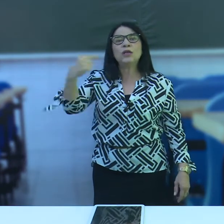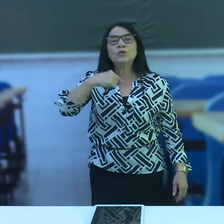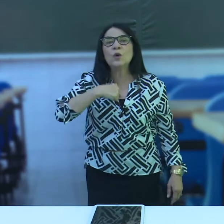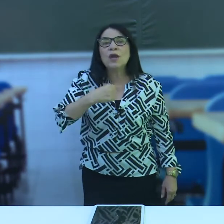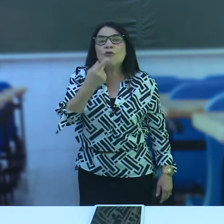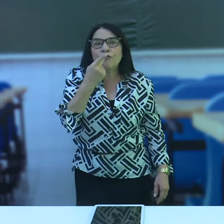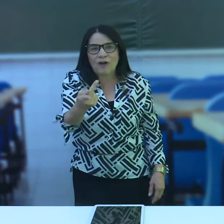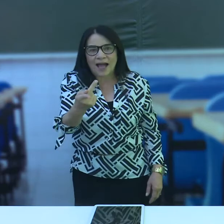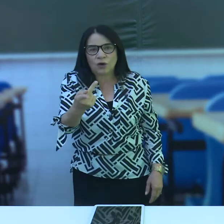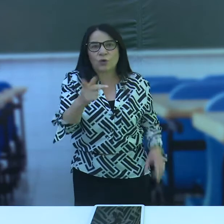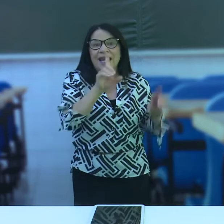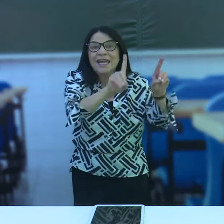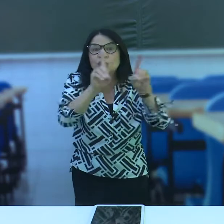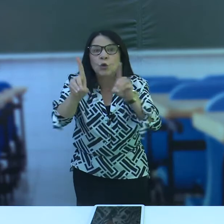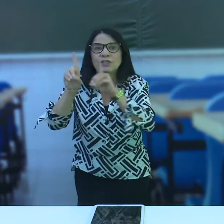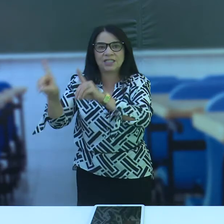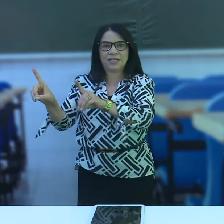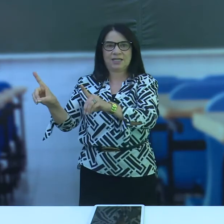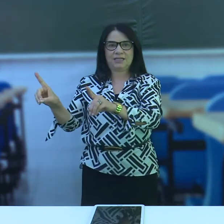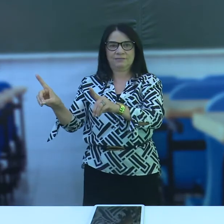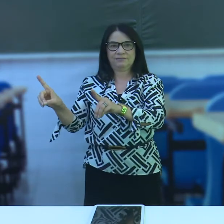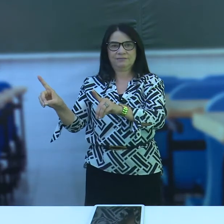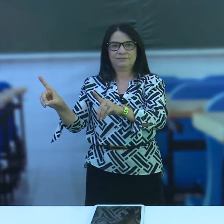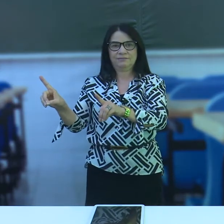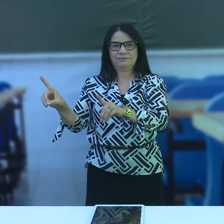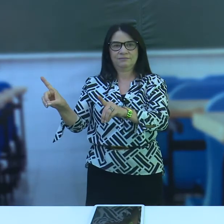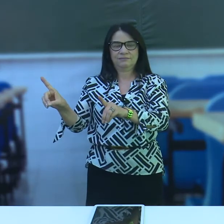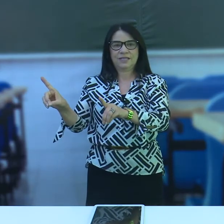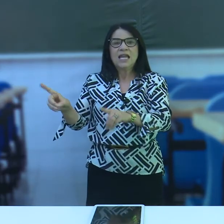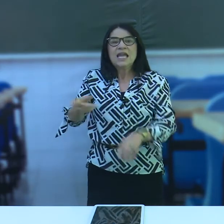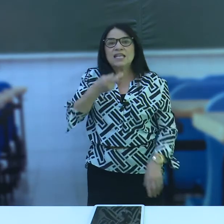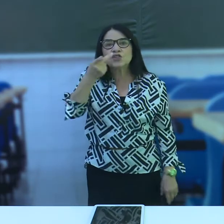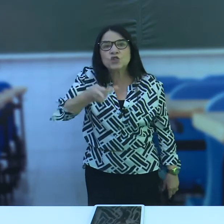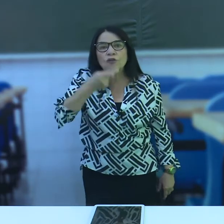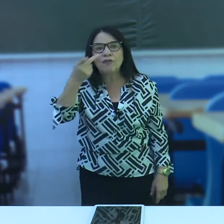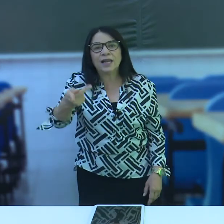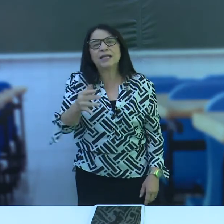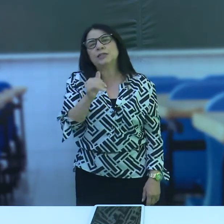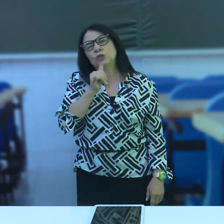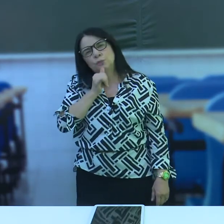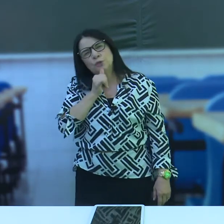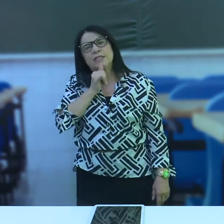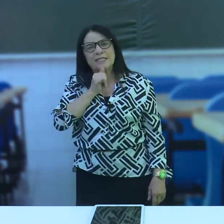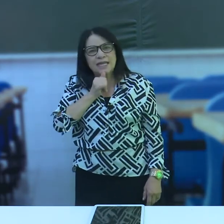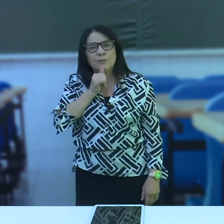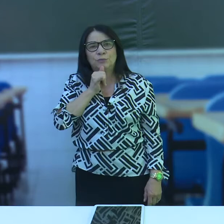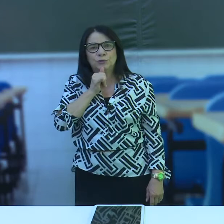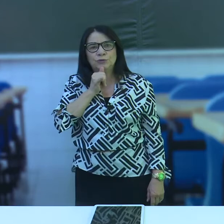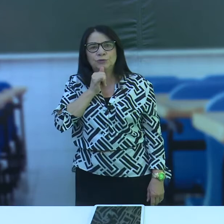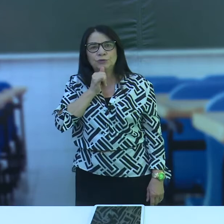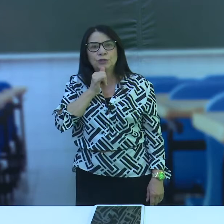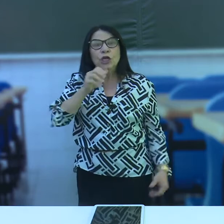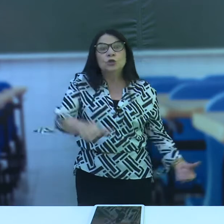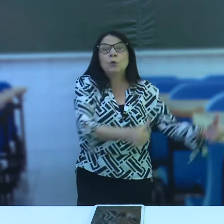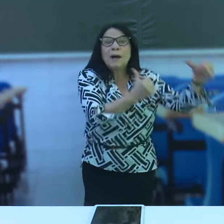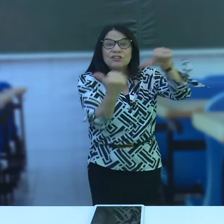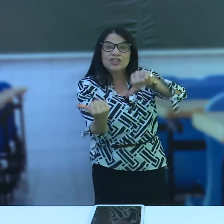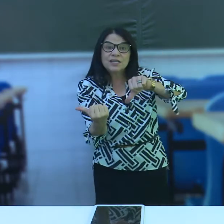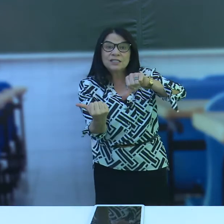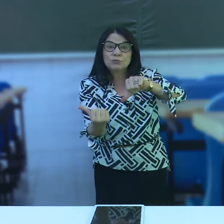Quando eu falo em doutrina, estou falando, por exemplo, do batismo